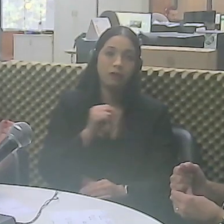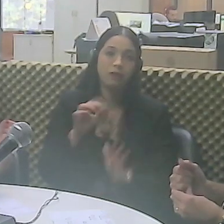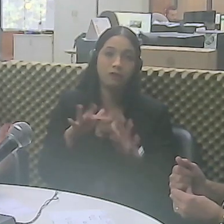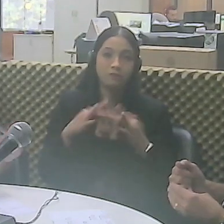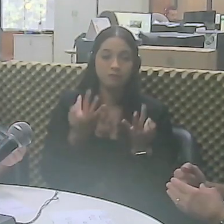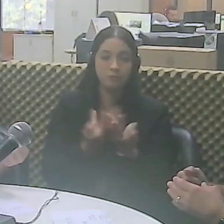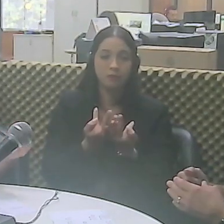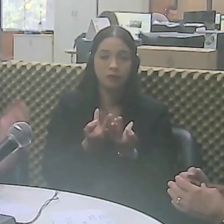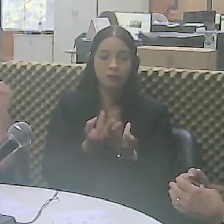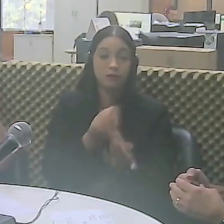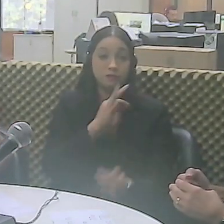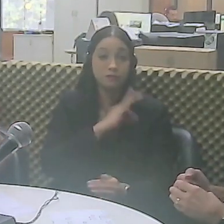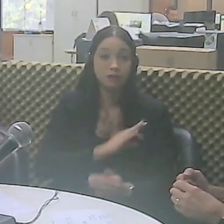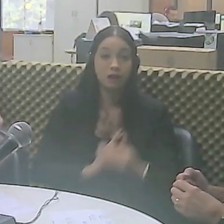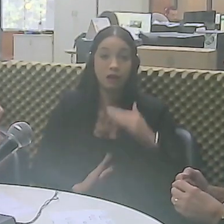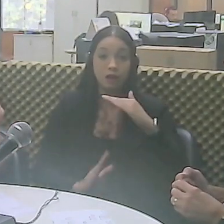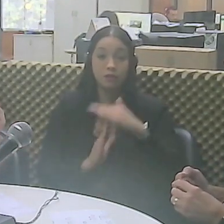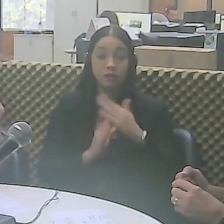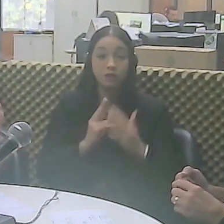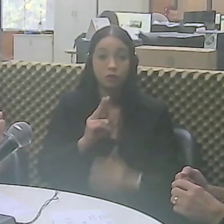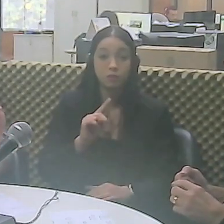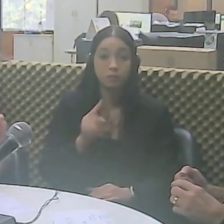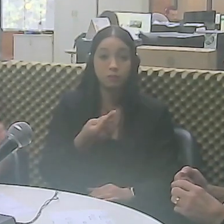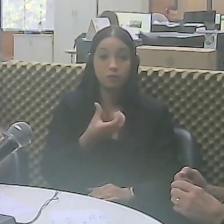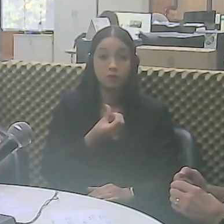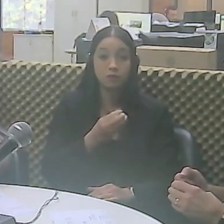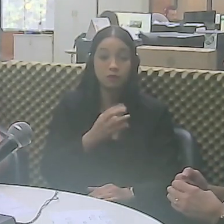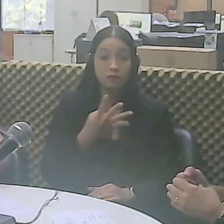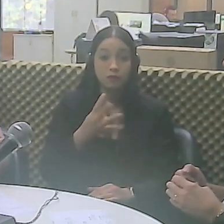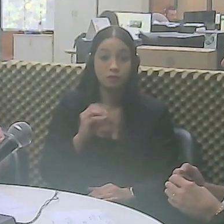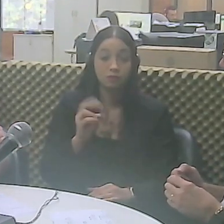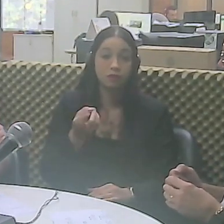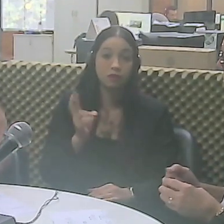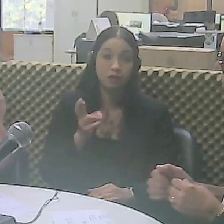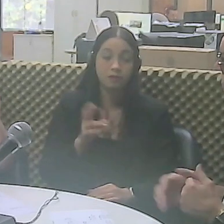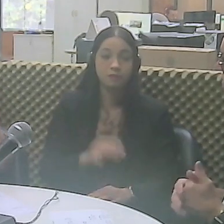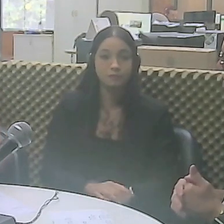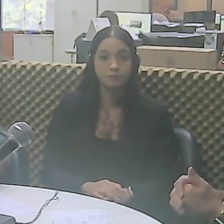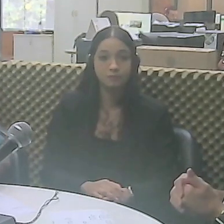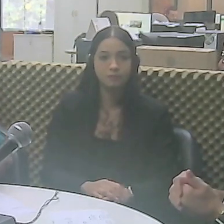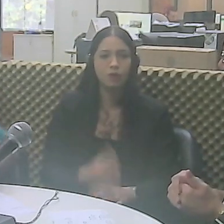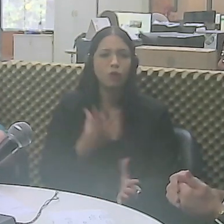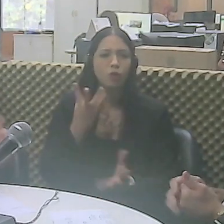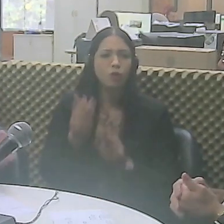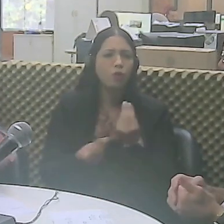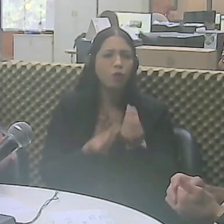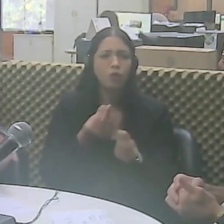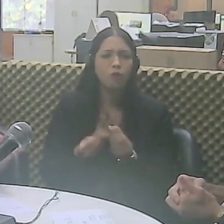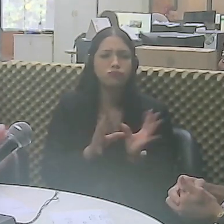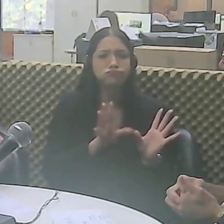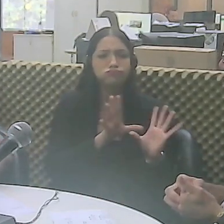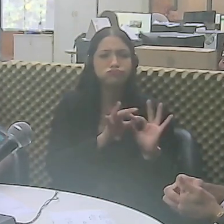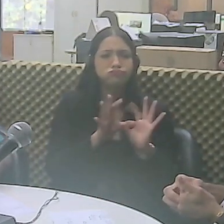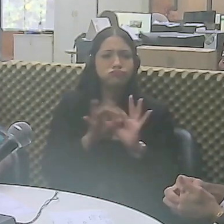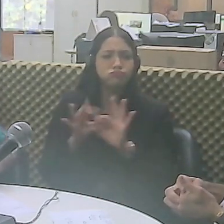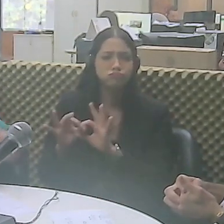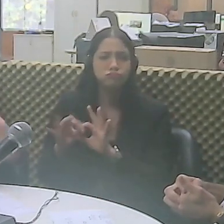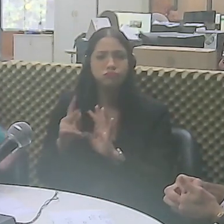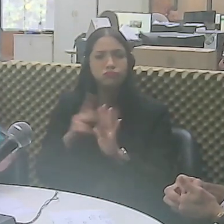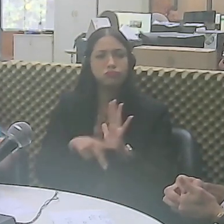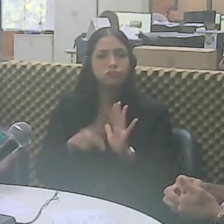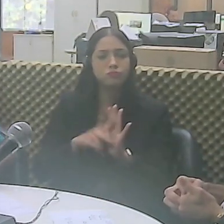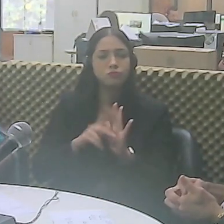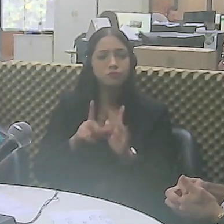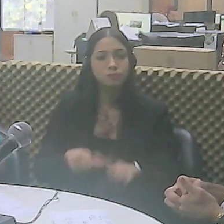para as famílias com renda de até R$ 2.640. como que está o contexto do programa para ele